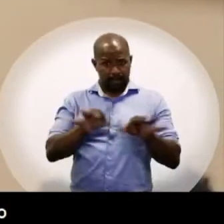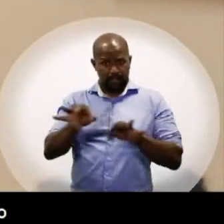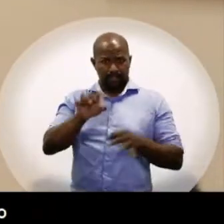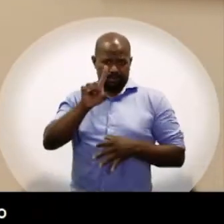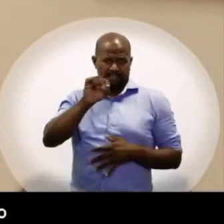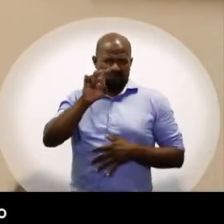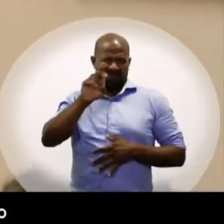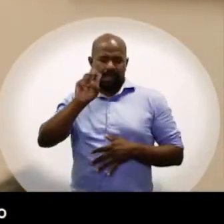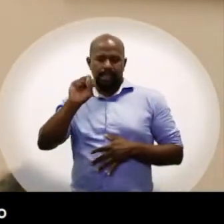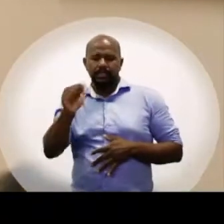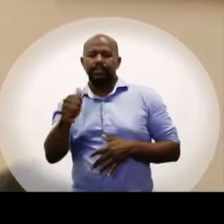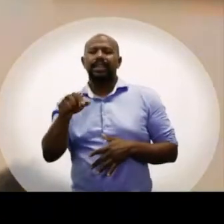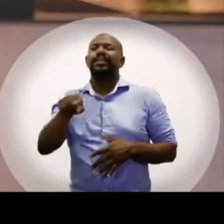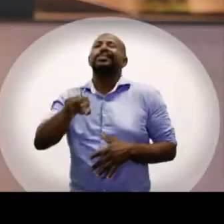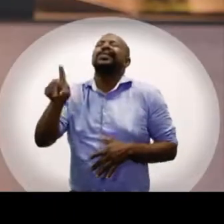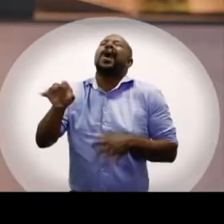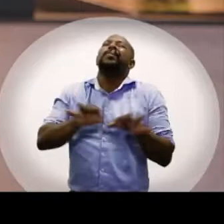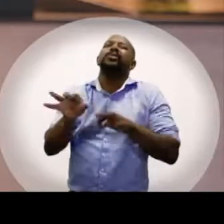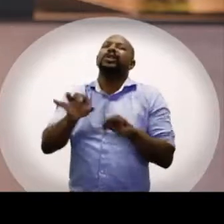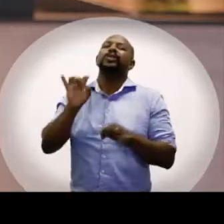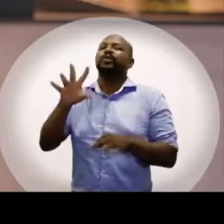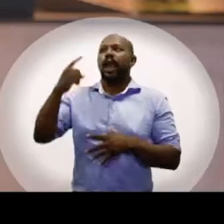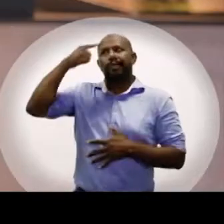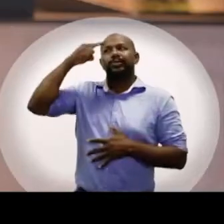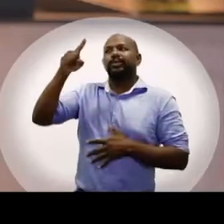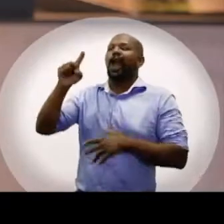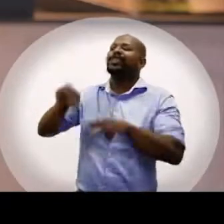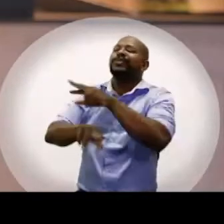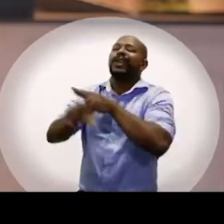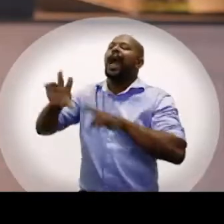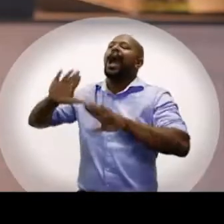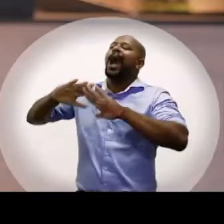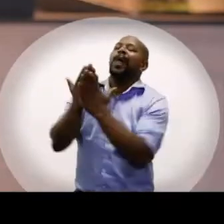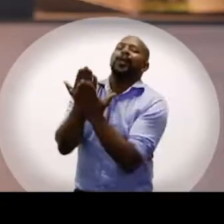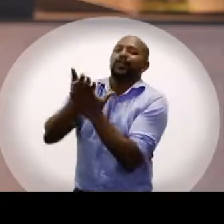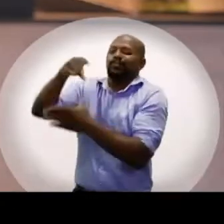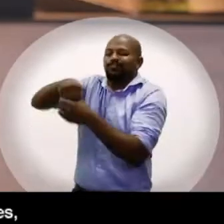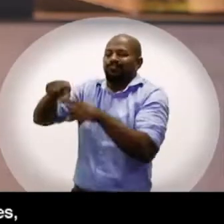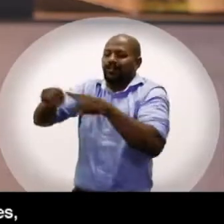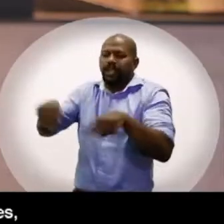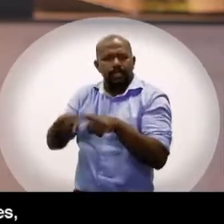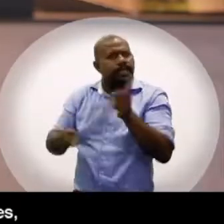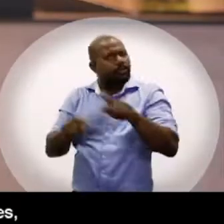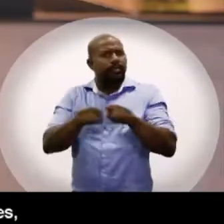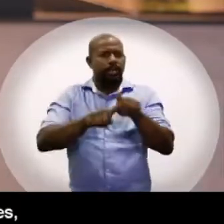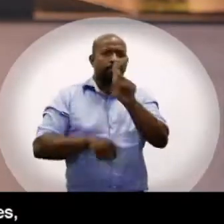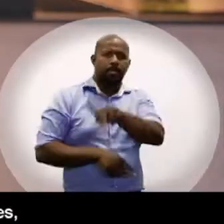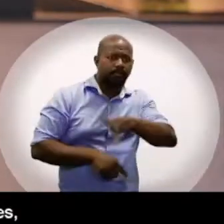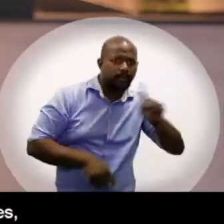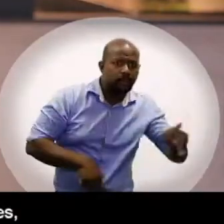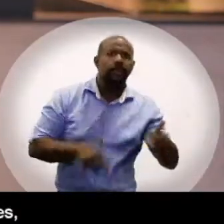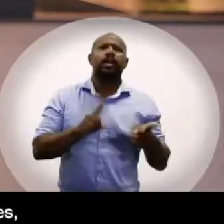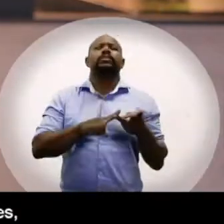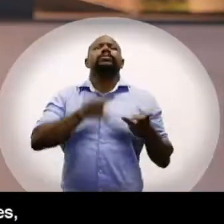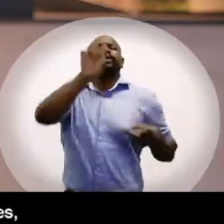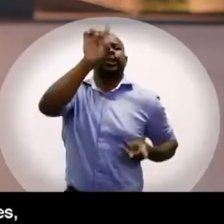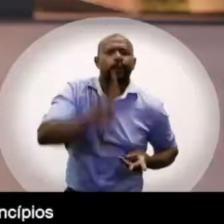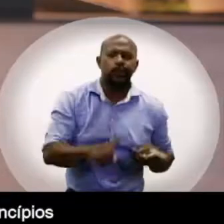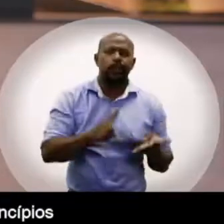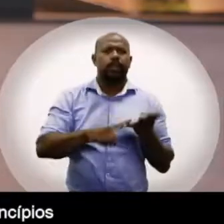Presencial é um projeto que não leva em consideração só a diversidade dos alunos na sala de aula, mas a diversidade dos professores,